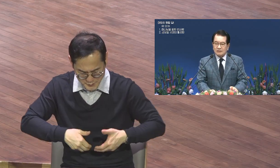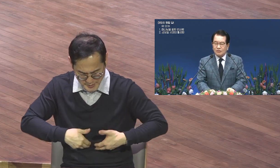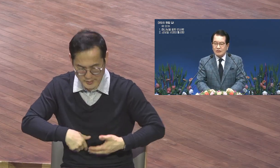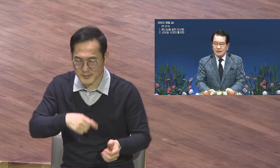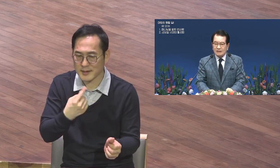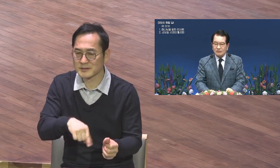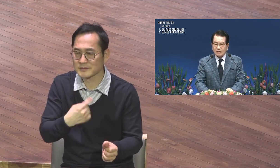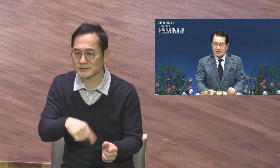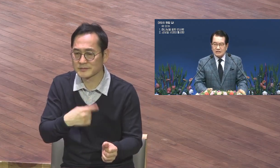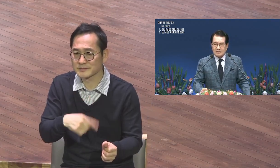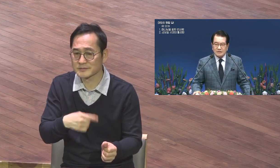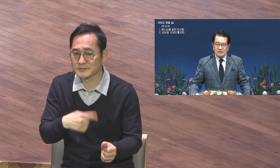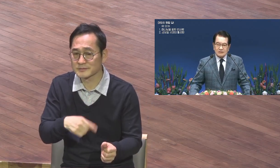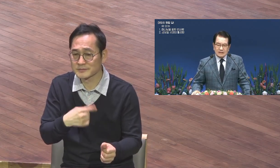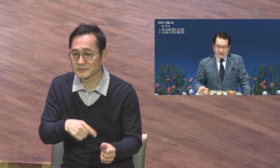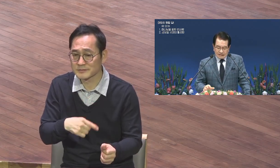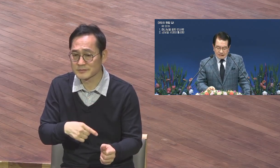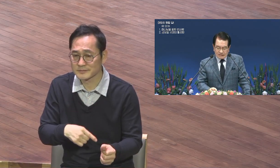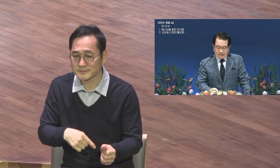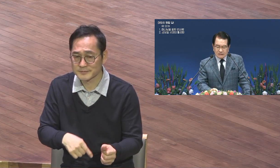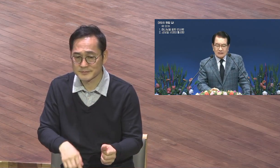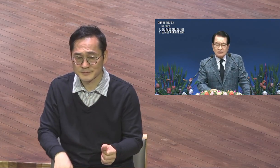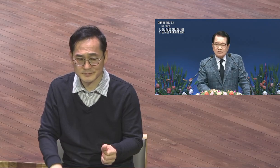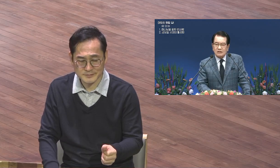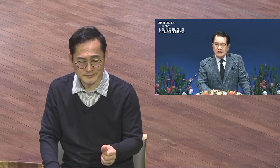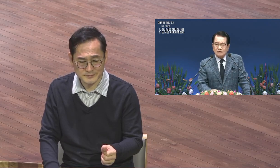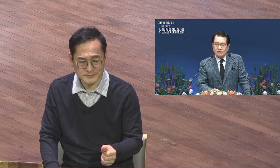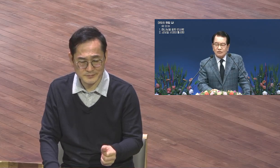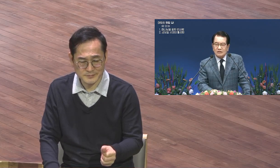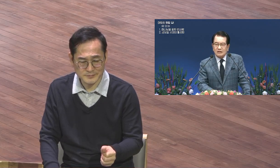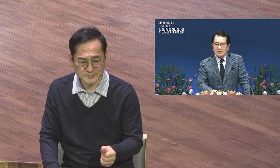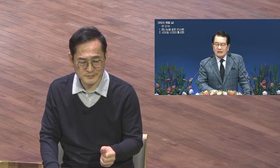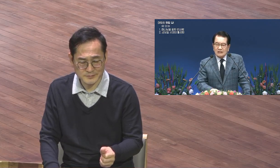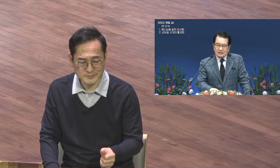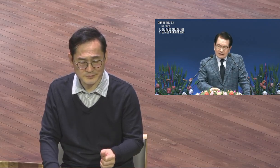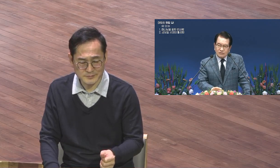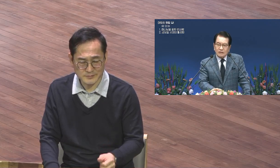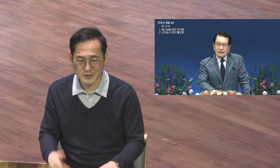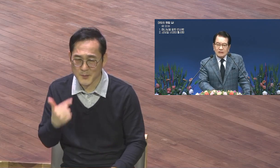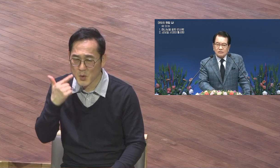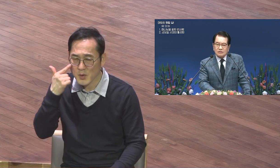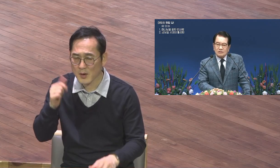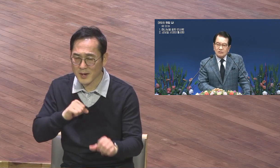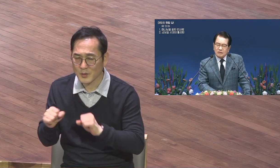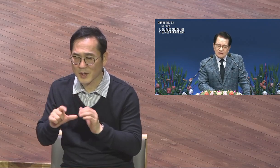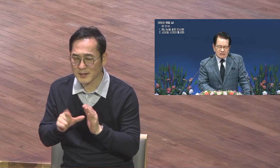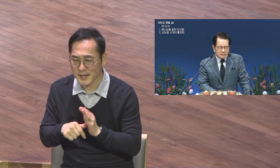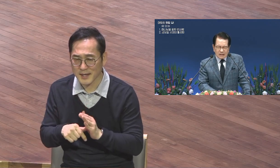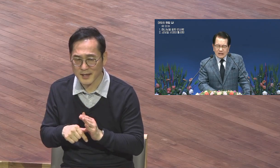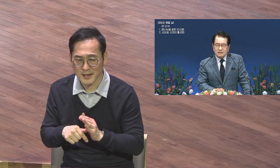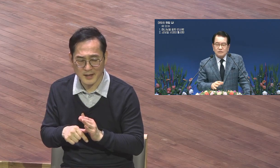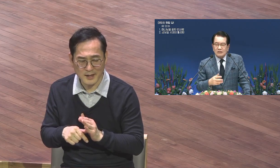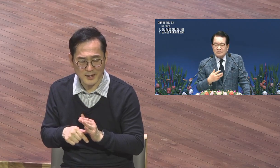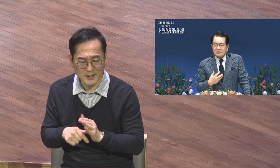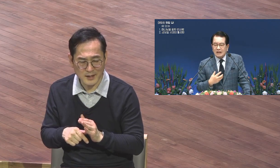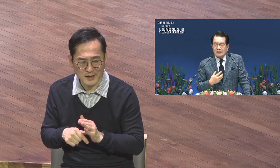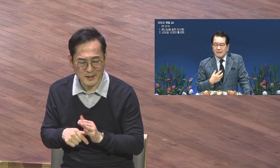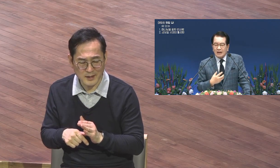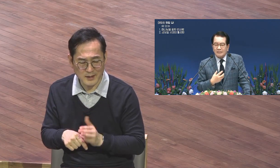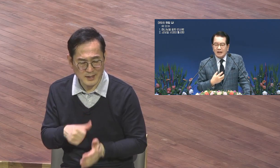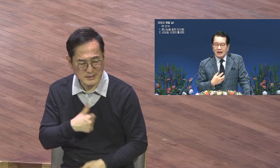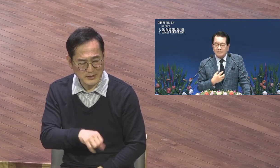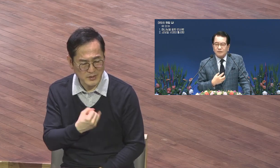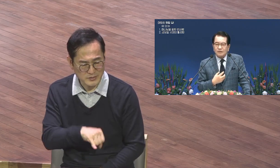이 목회한다고 개척하면서 큰 자식들을 그냥 놔두고 그냥 다니고 이래가지고 저도 얼마나 가슴 뛰겠지만